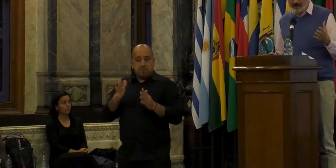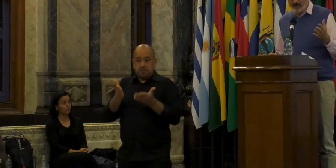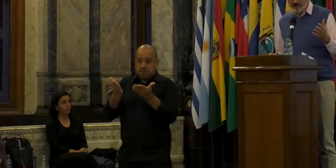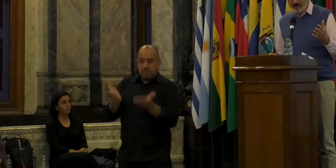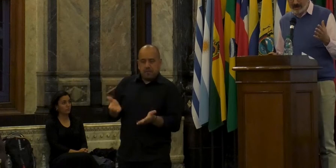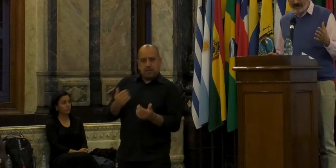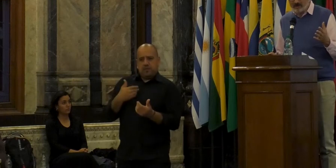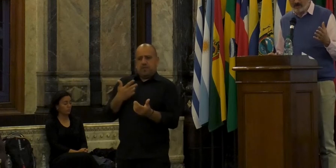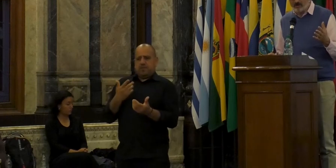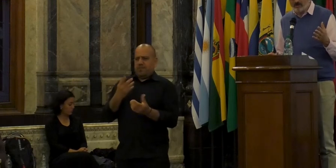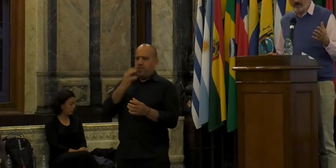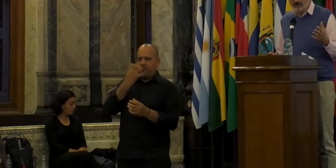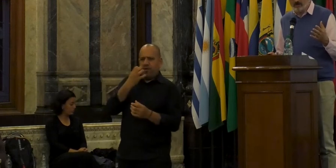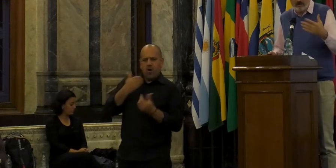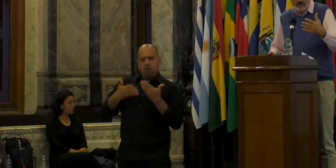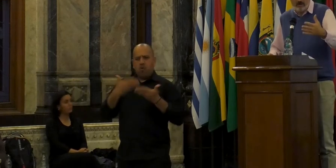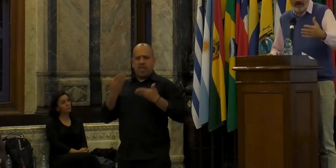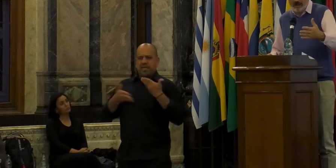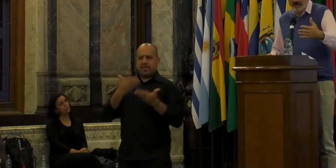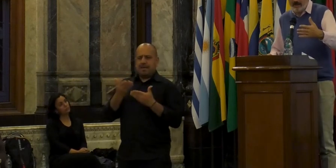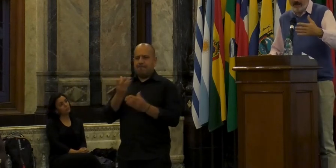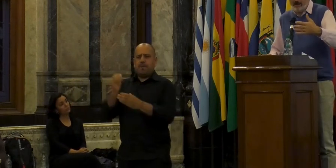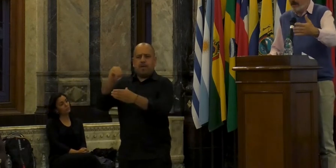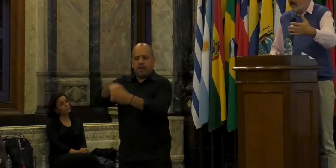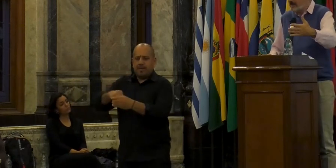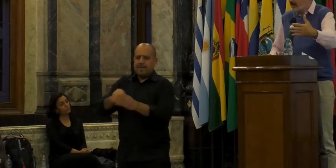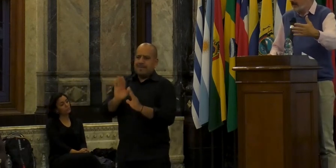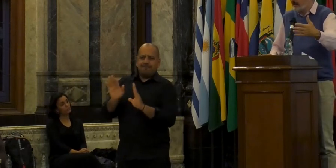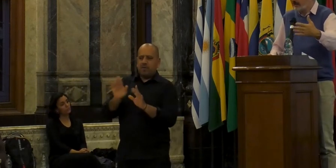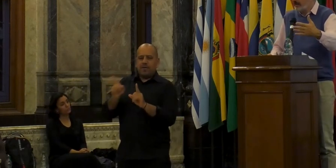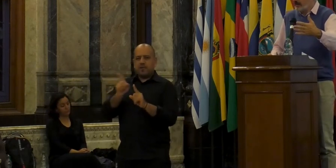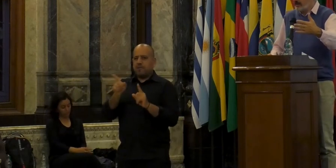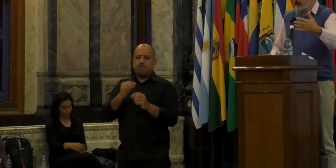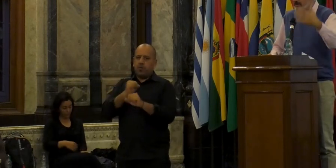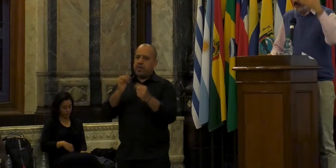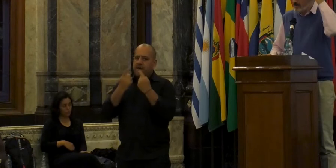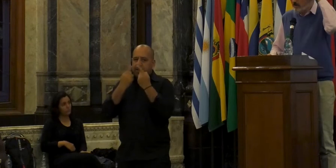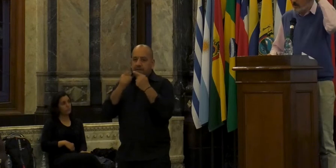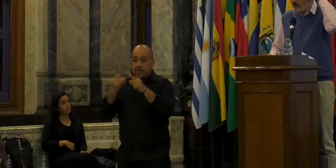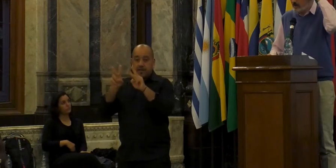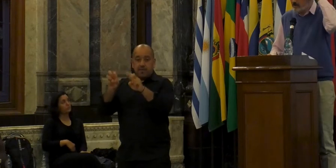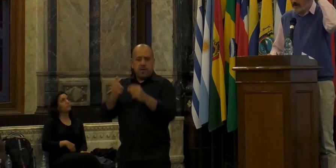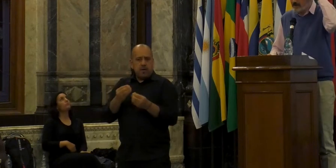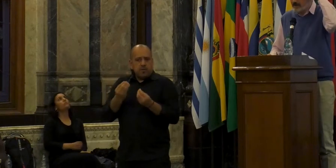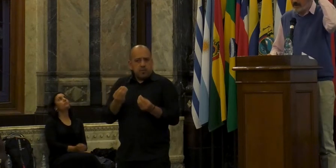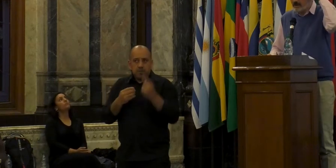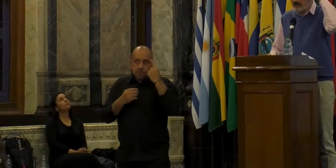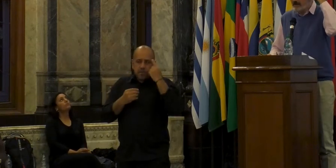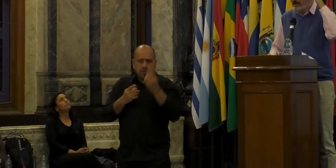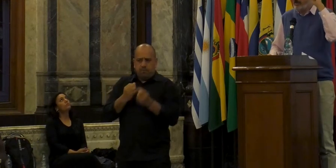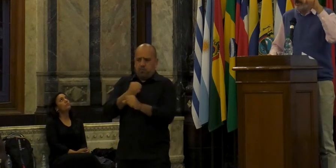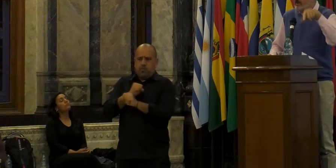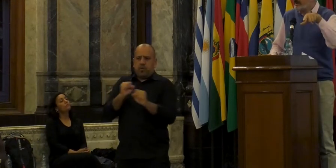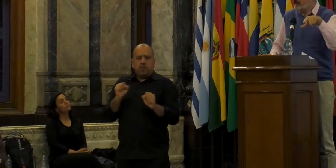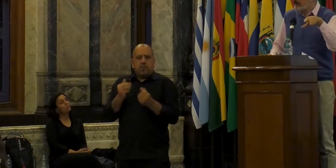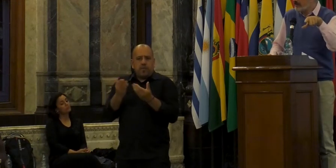feo hablar de eso, ¿no? No era pertinente. Y entonces yo pensaba, bueno, ¿y por qué no es pertinente?